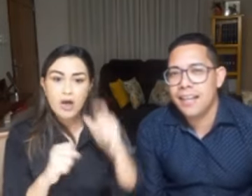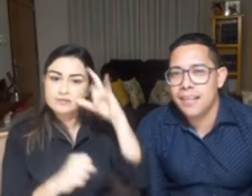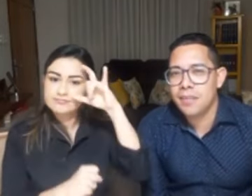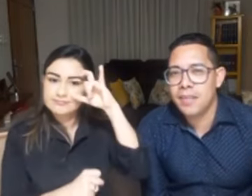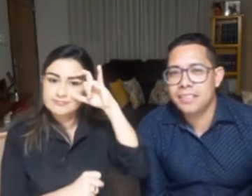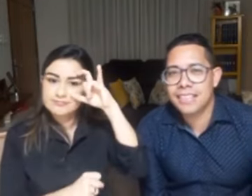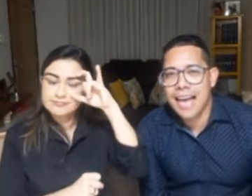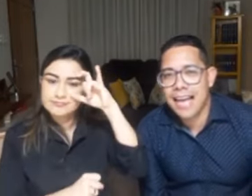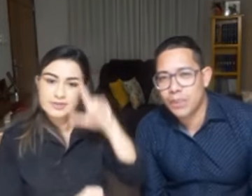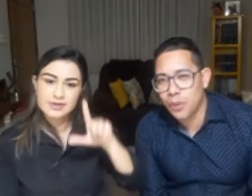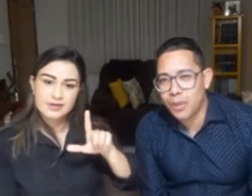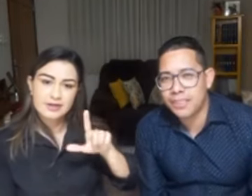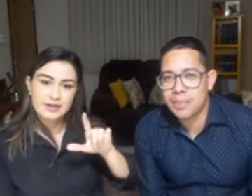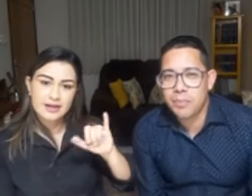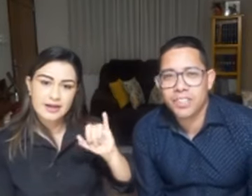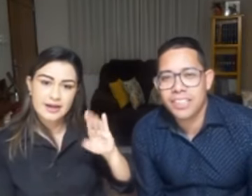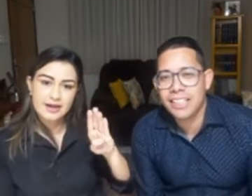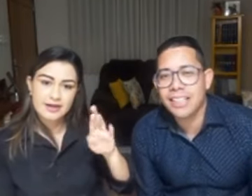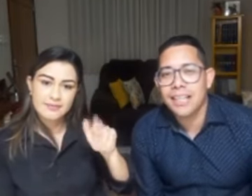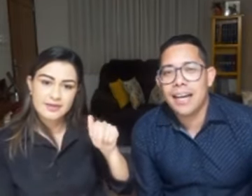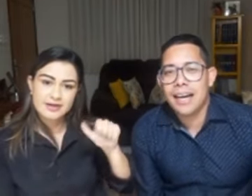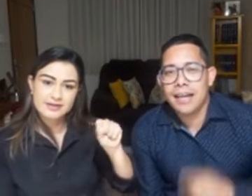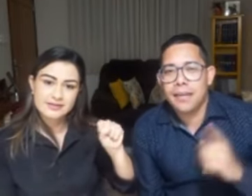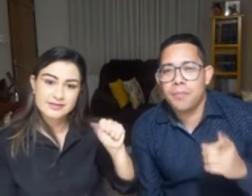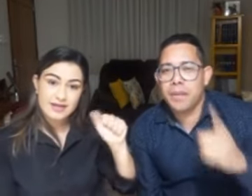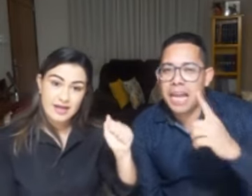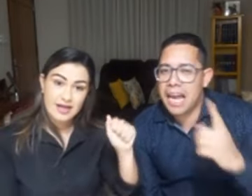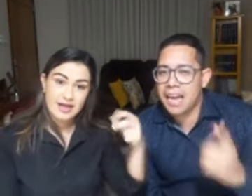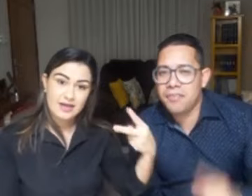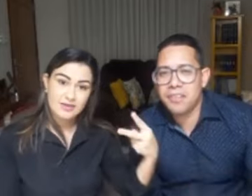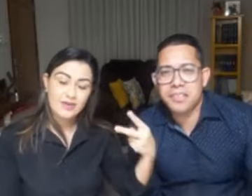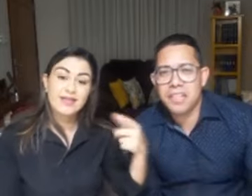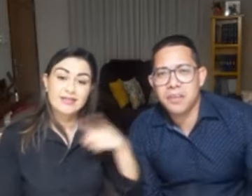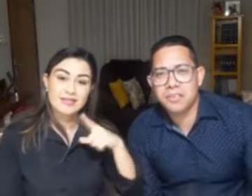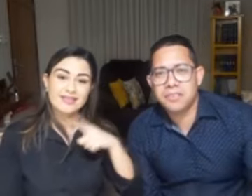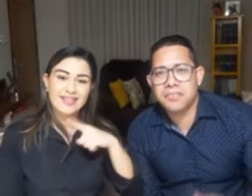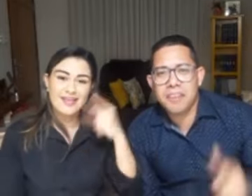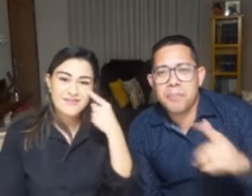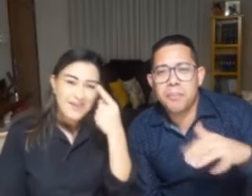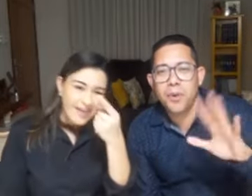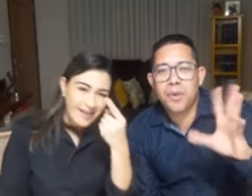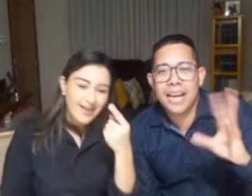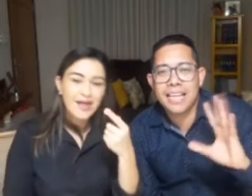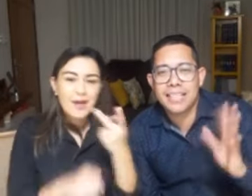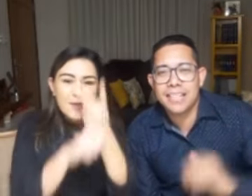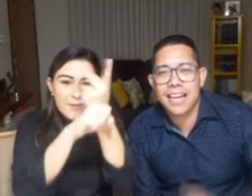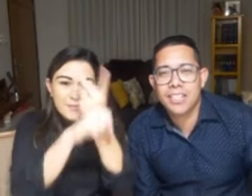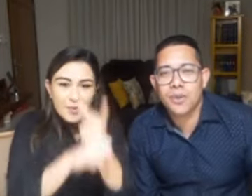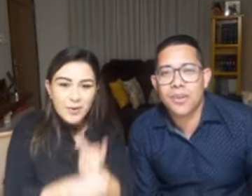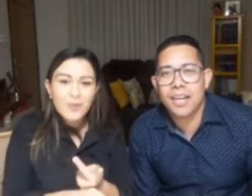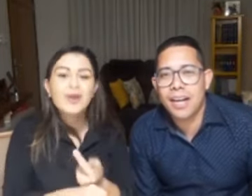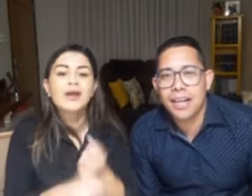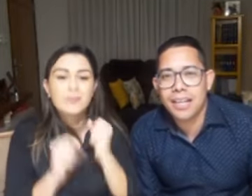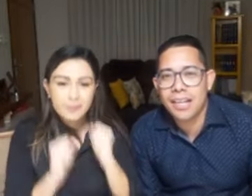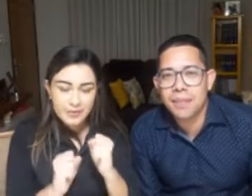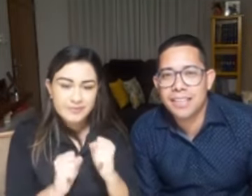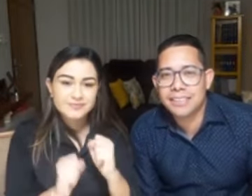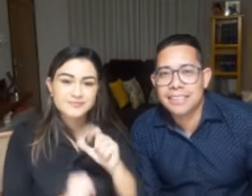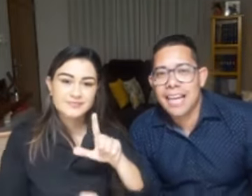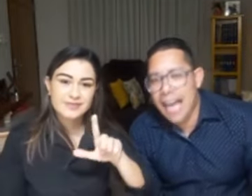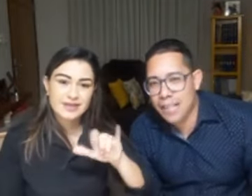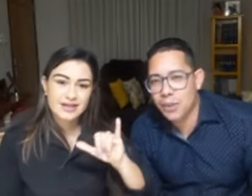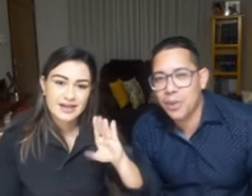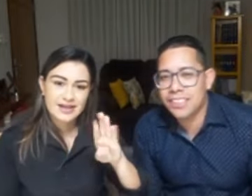né, Libras A2, você pode ir aí Libra, pela live, senão você vai procurar na internet, colocar